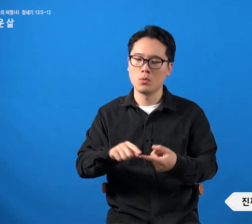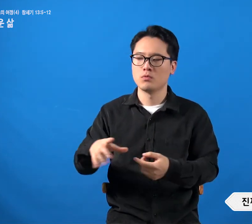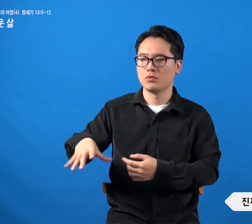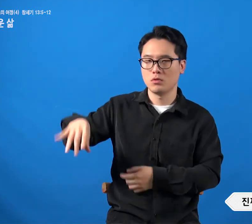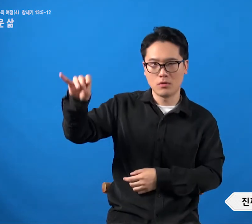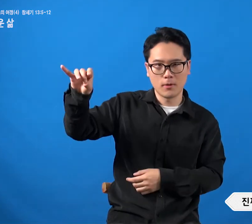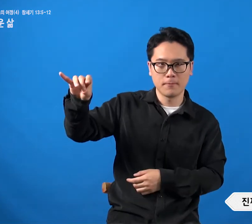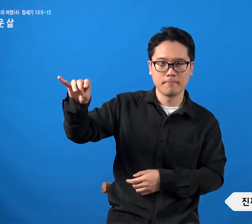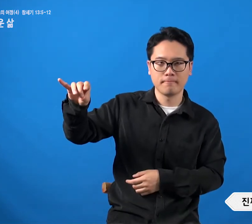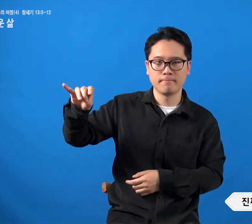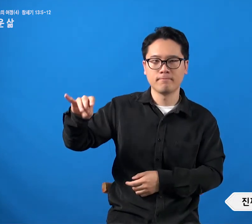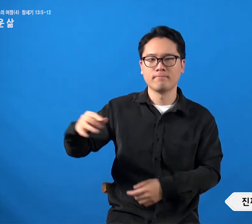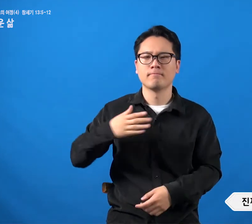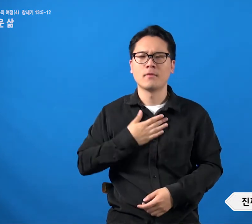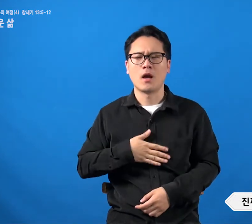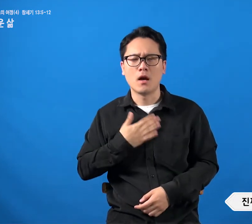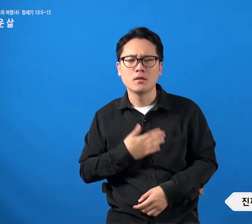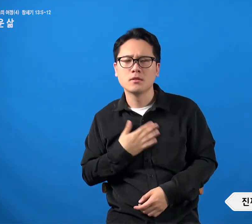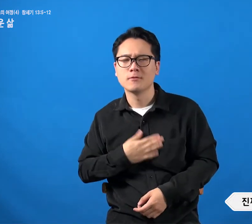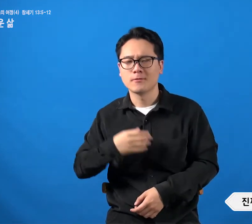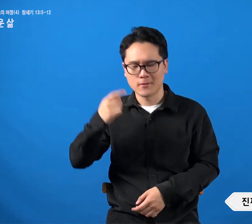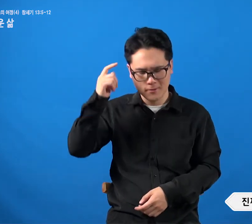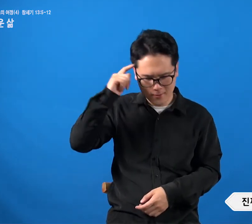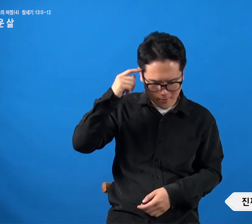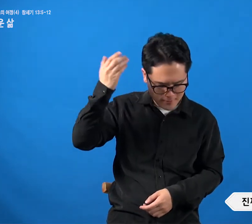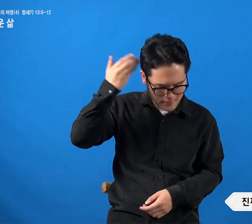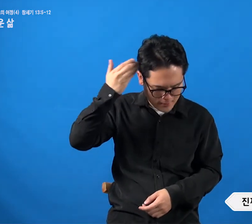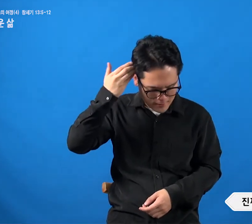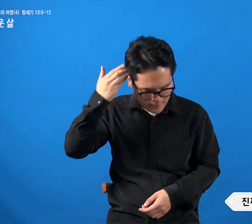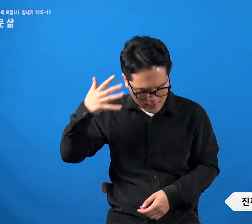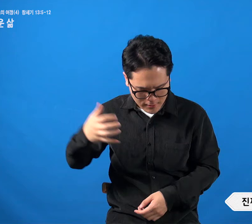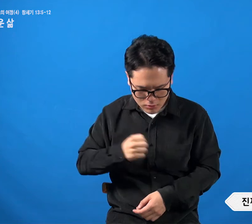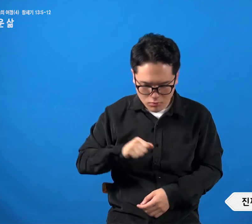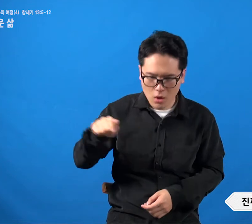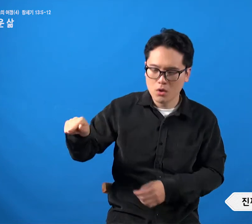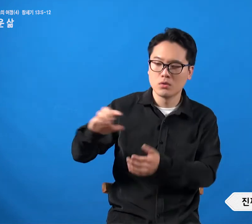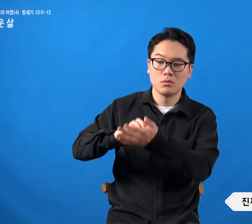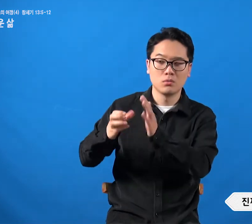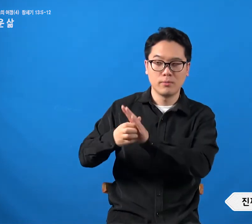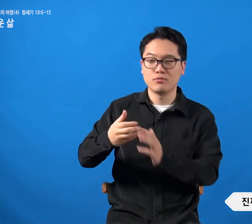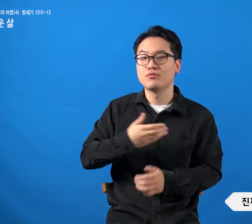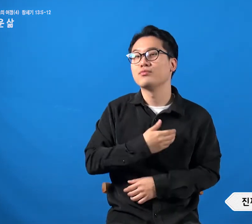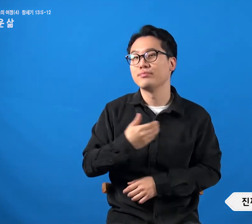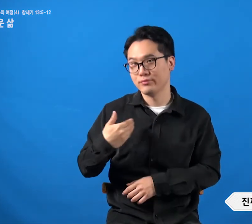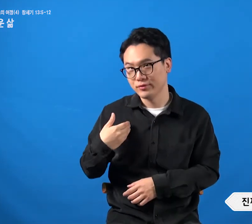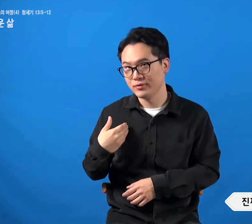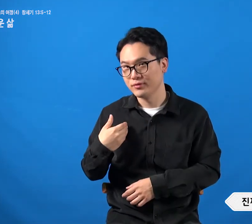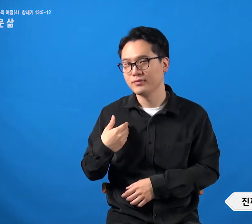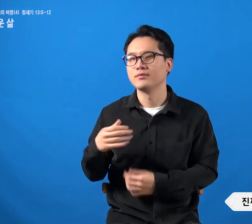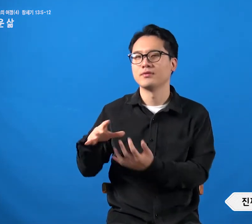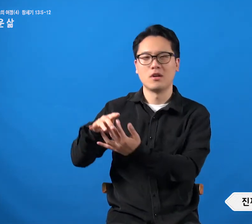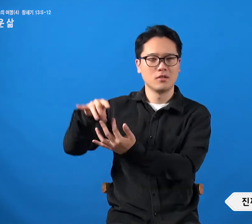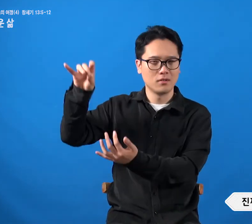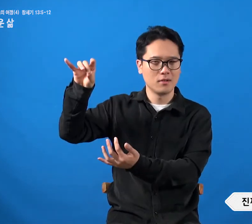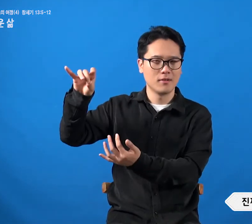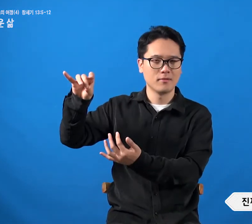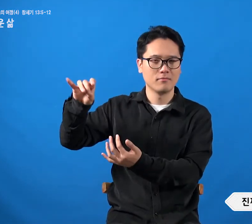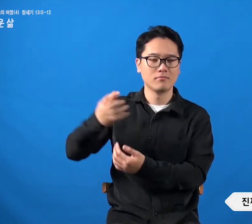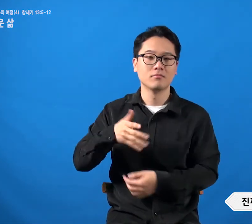모든 지식과 경험을 통해 이거면 좋겠다라는 그의 선택을 성경은 설명합니다.